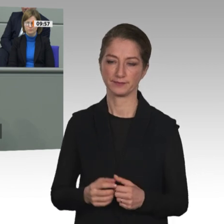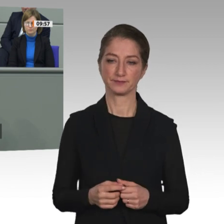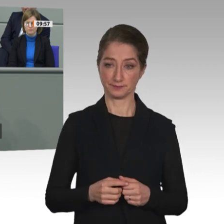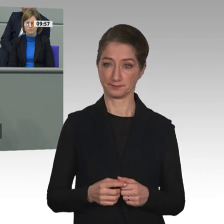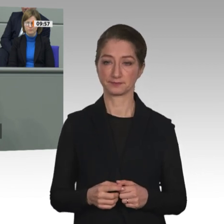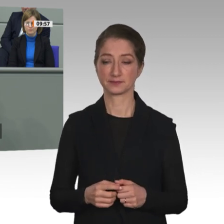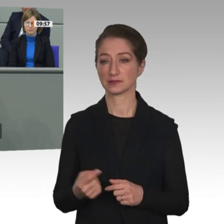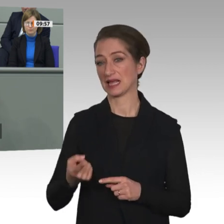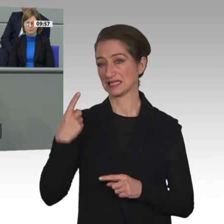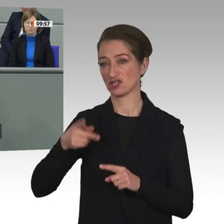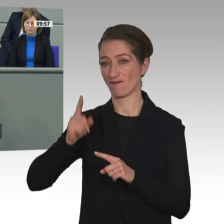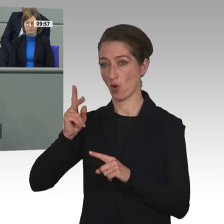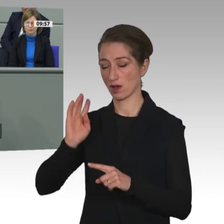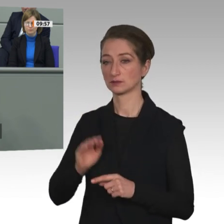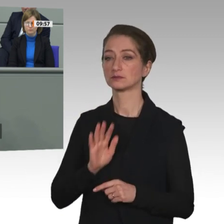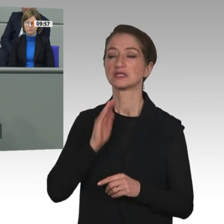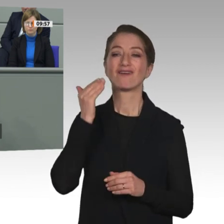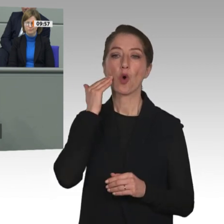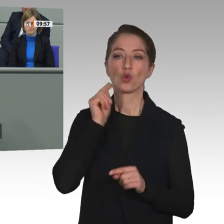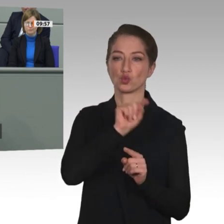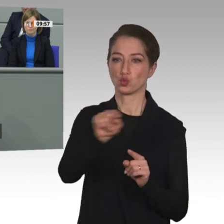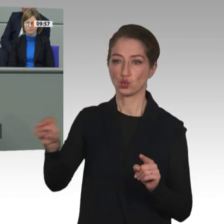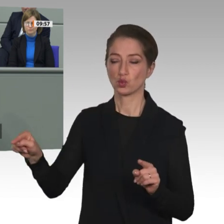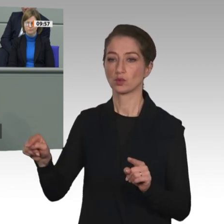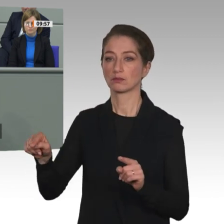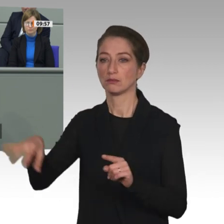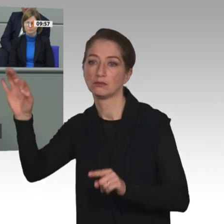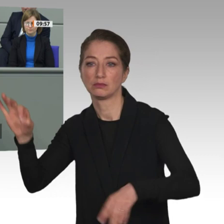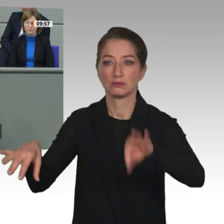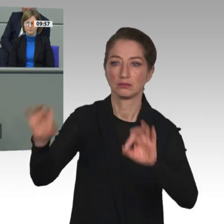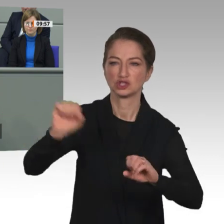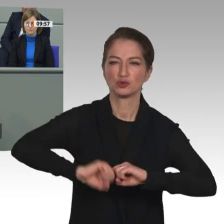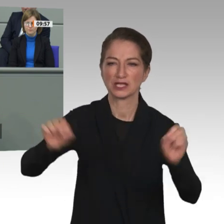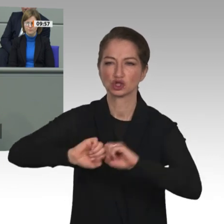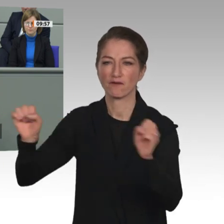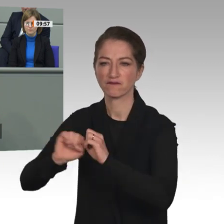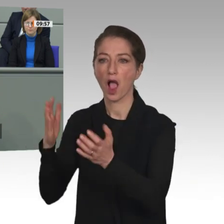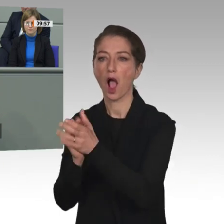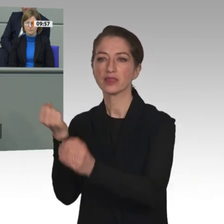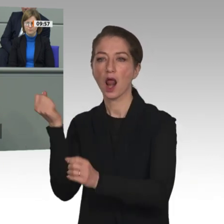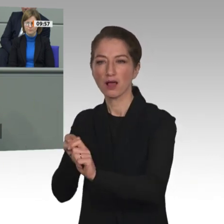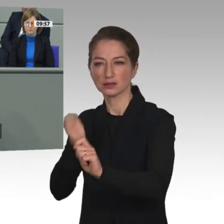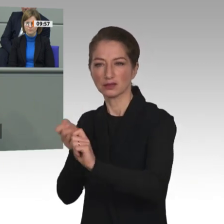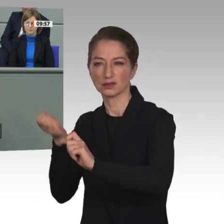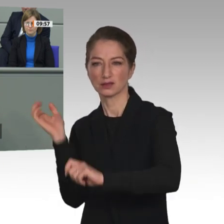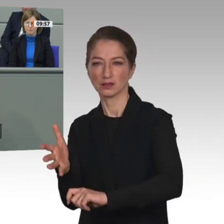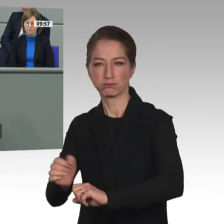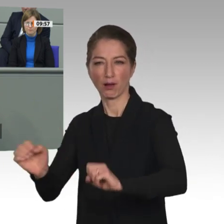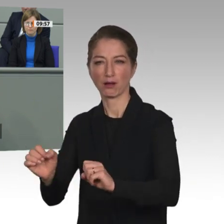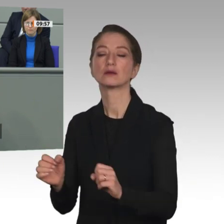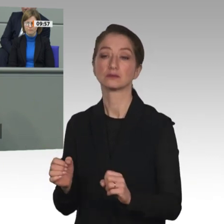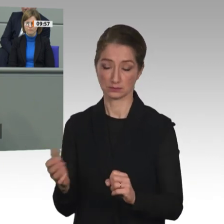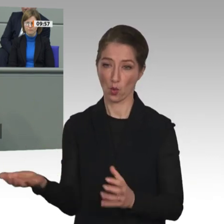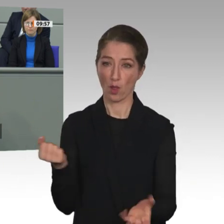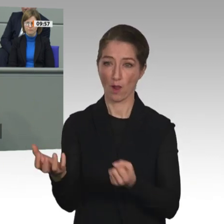eine Wohnung mit Unmengen von Sprengstoff und Handgranaten ausgehoben. Eine